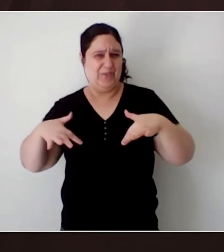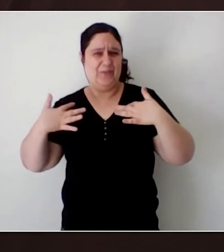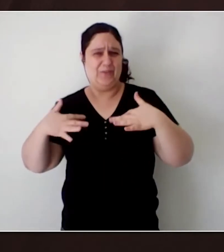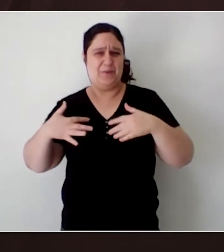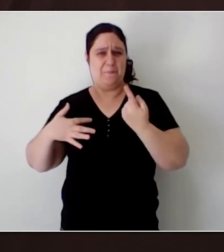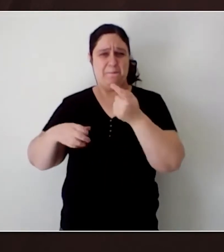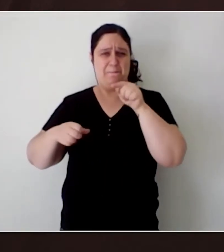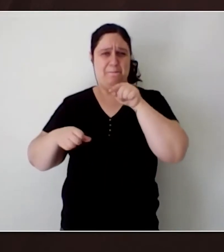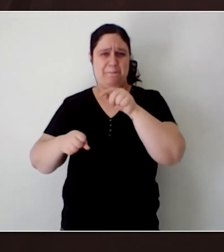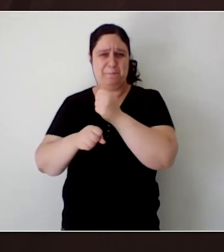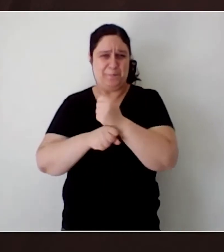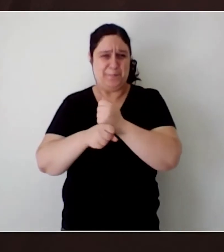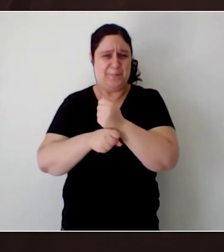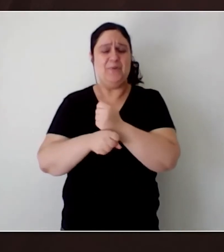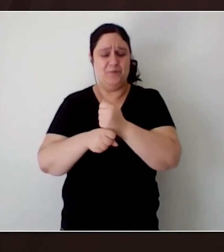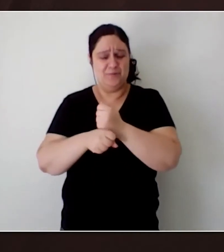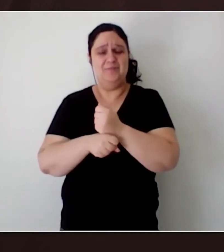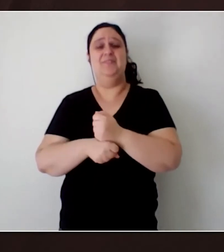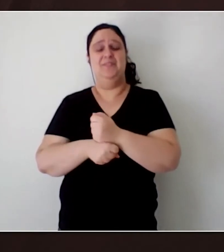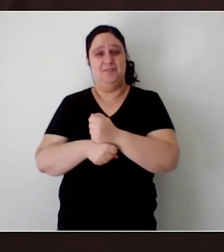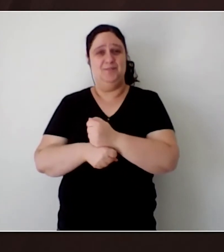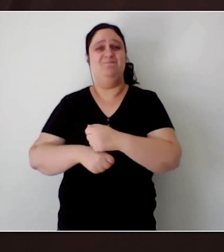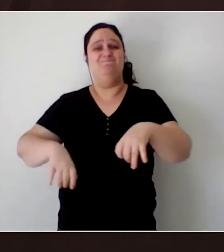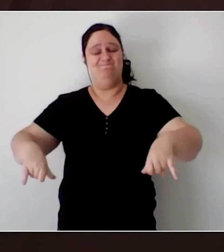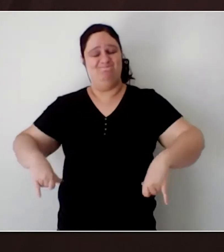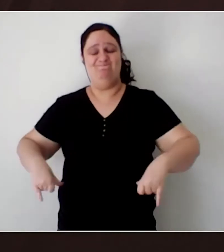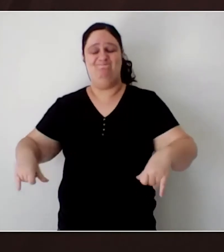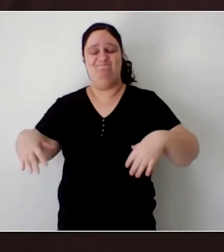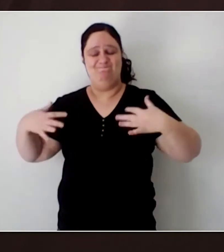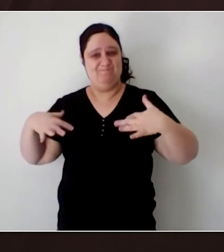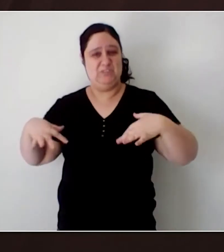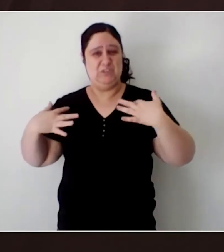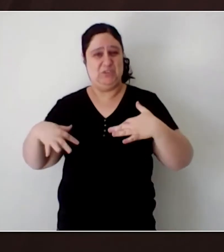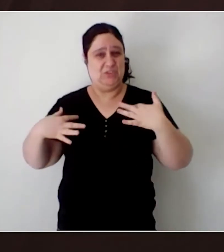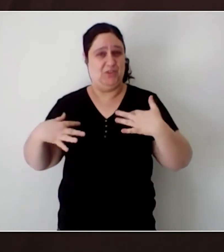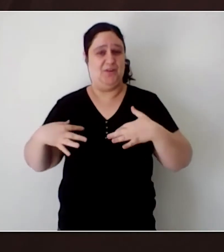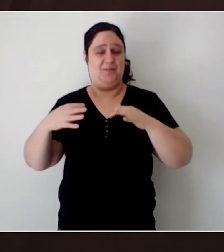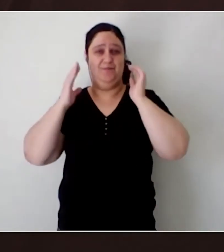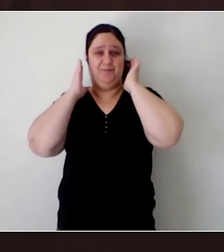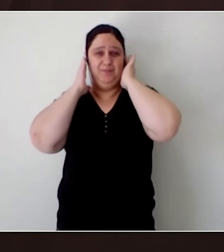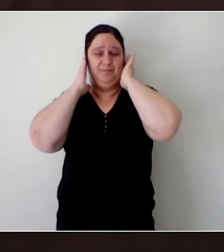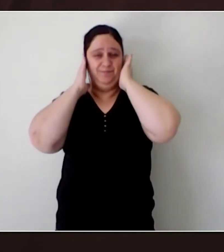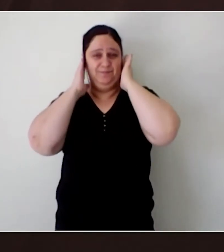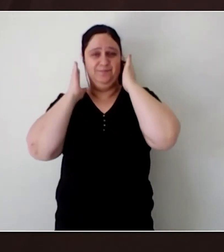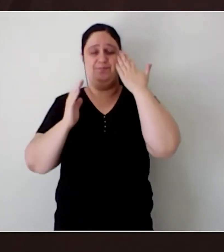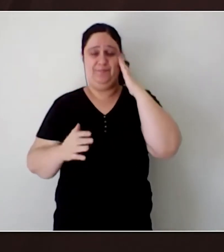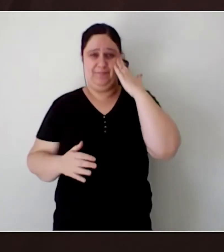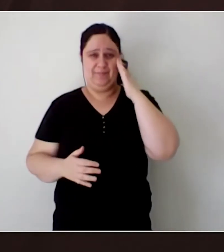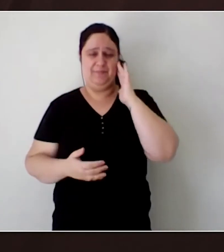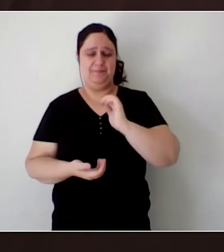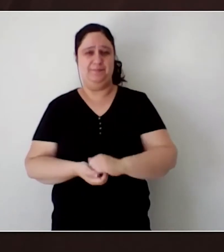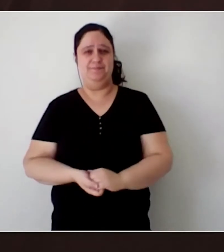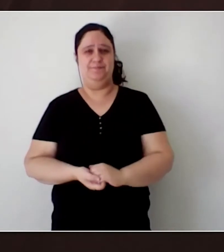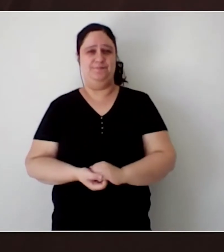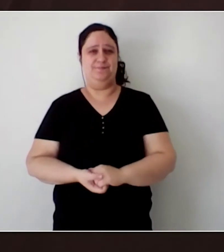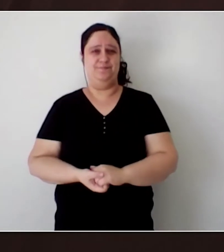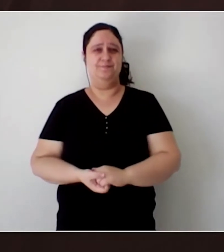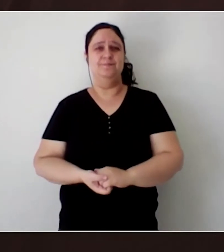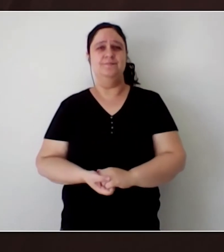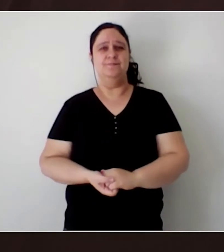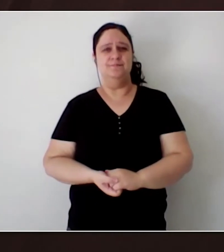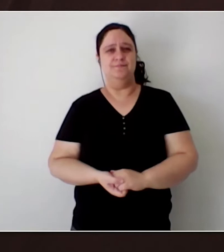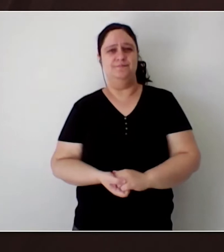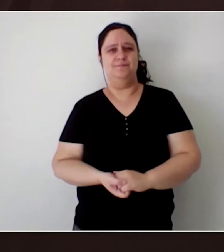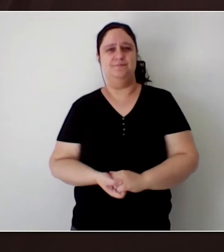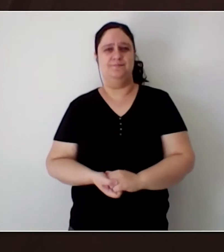fogo da segunda morte. Vocês entendem, não? Então, aqui ó, mas esse mesmo será salvo. Quer